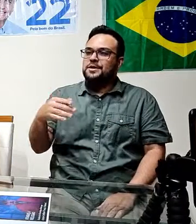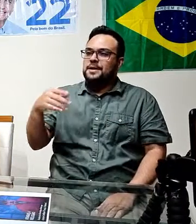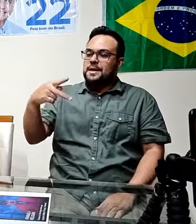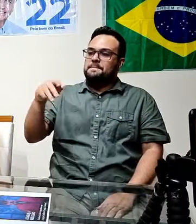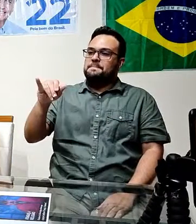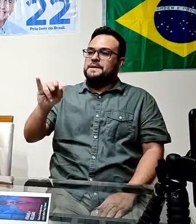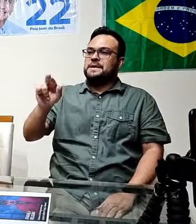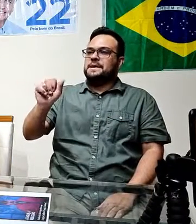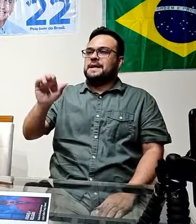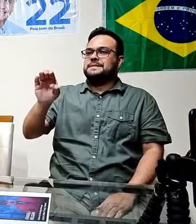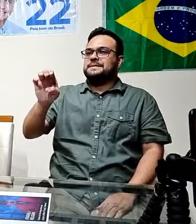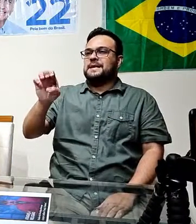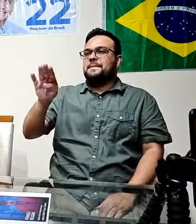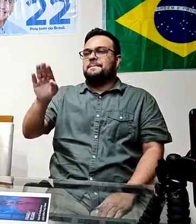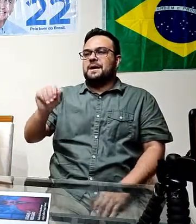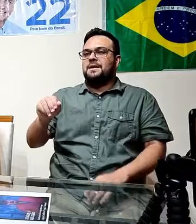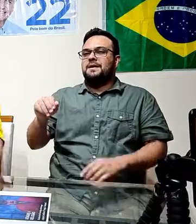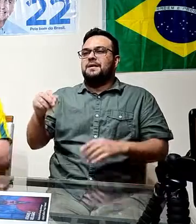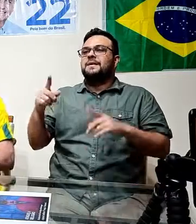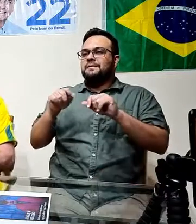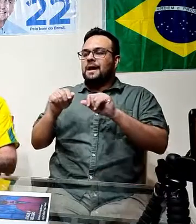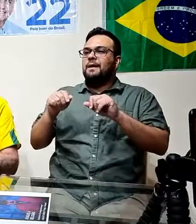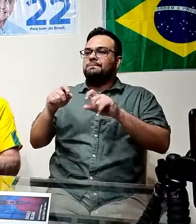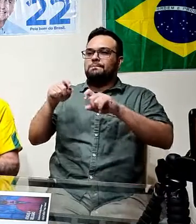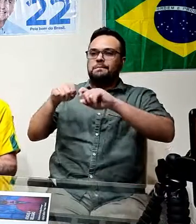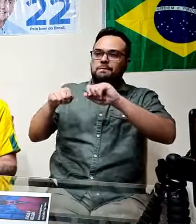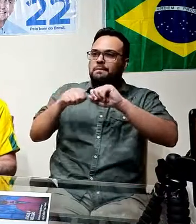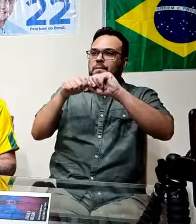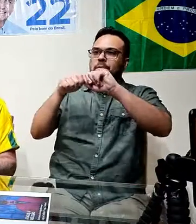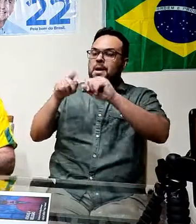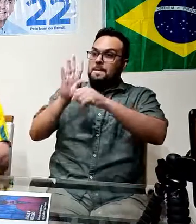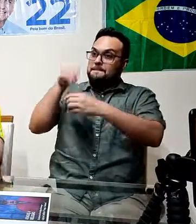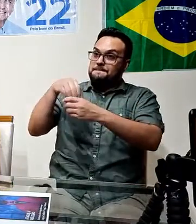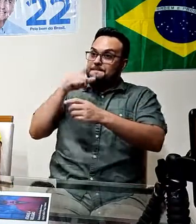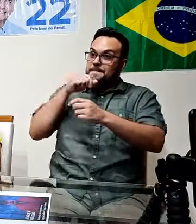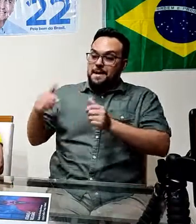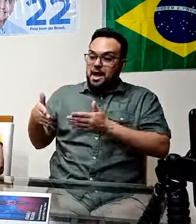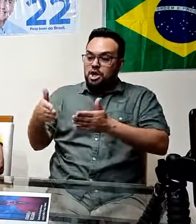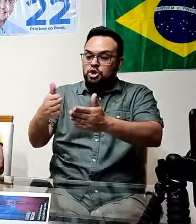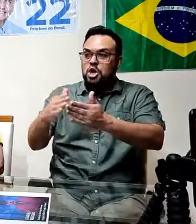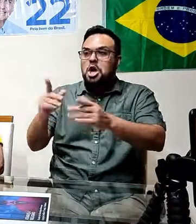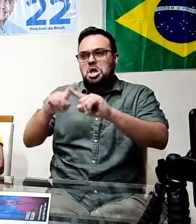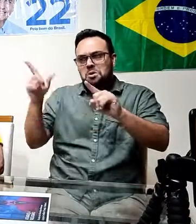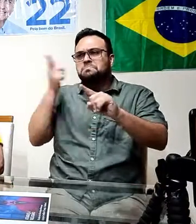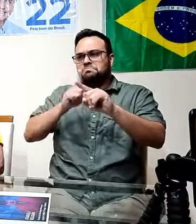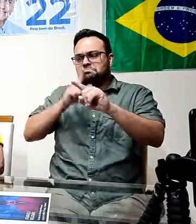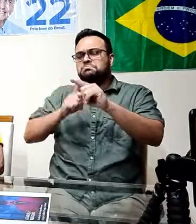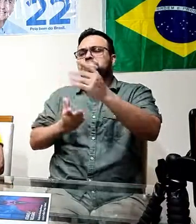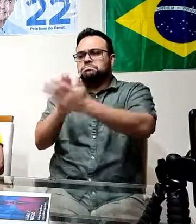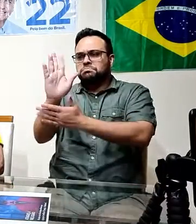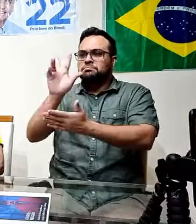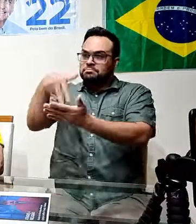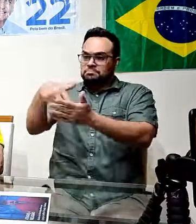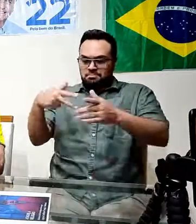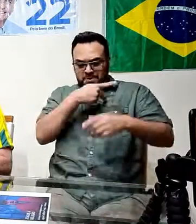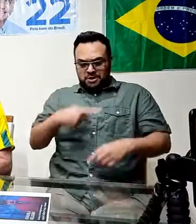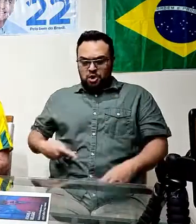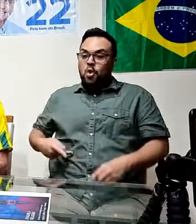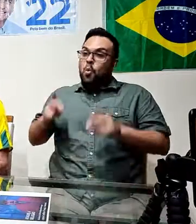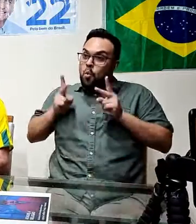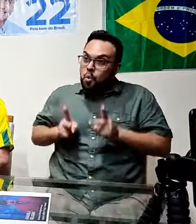está se procriando. Bem, me elegi, continua o seguro defeso a existir, e